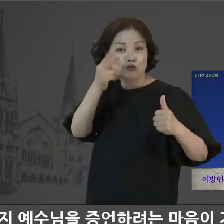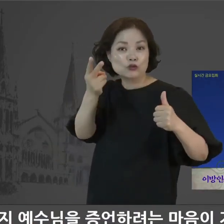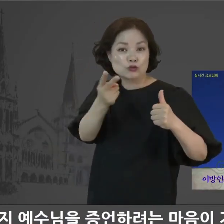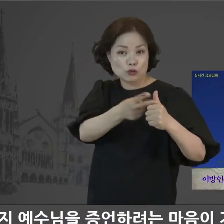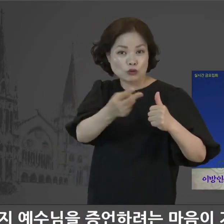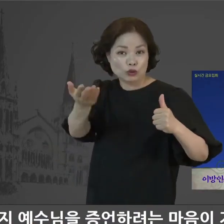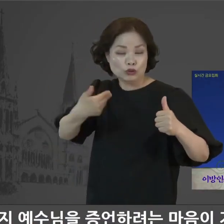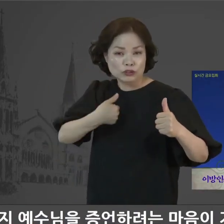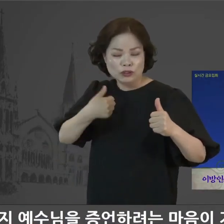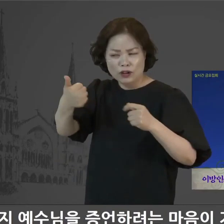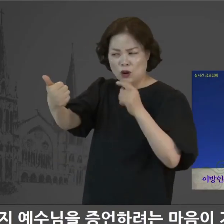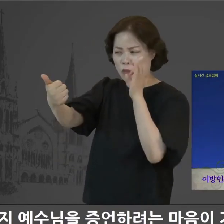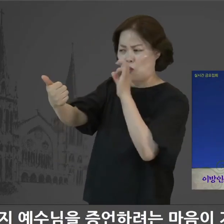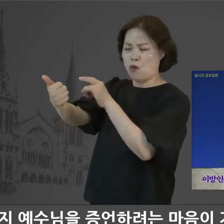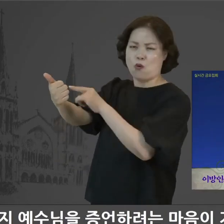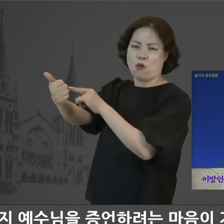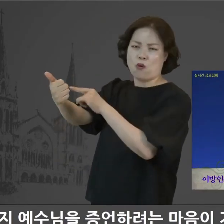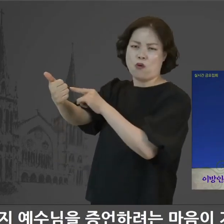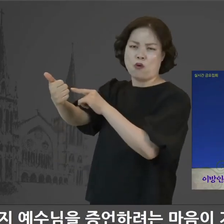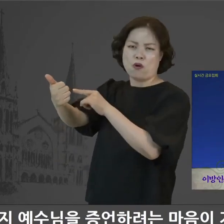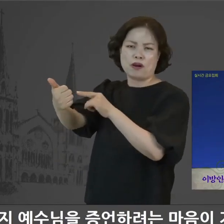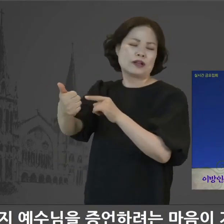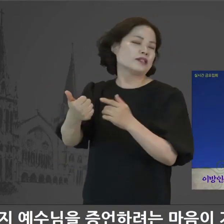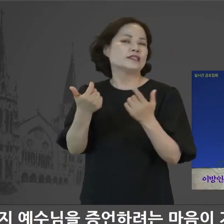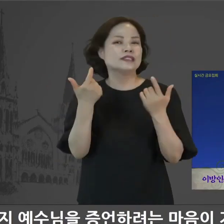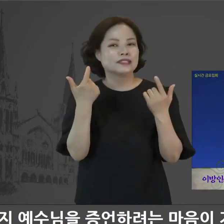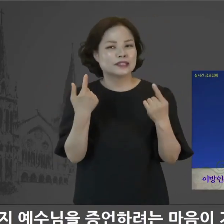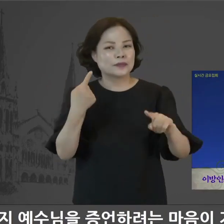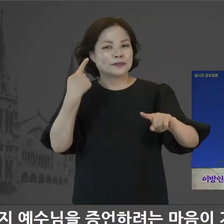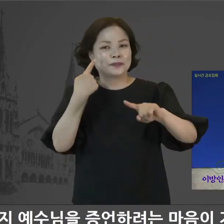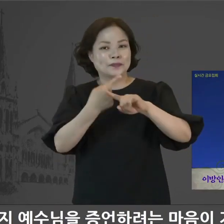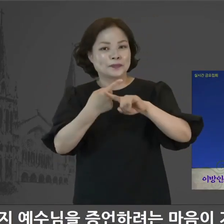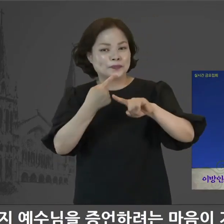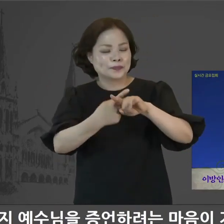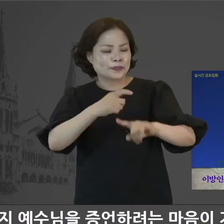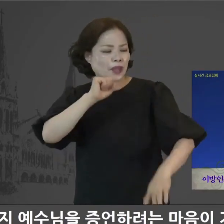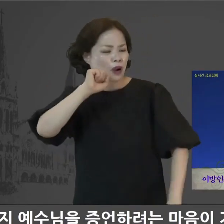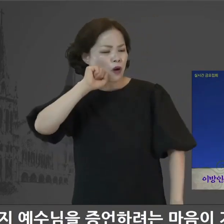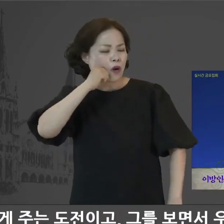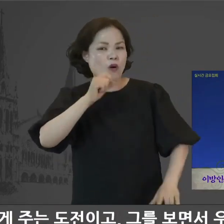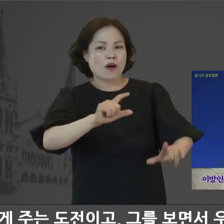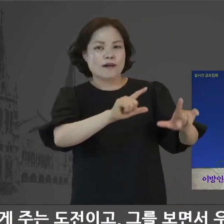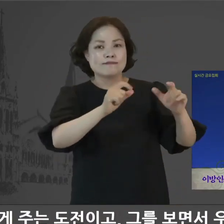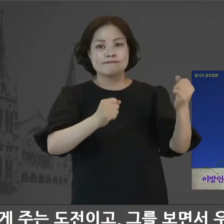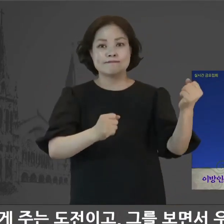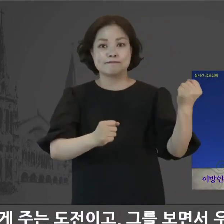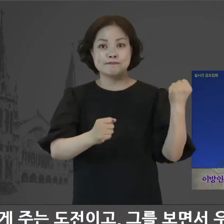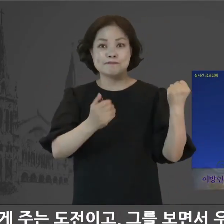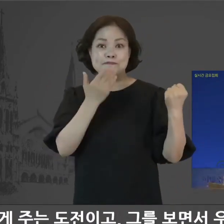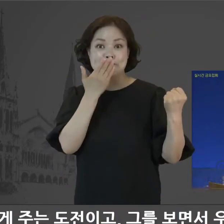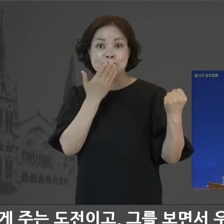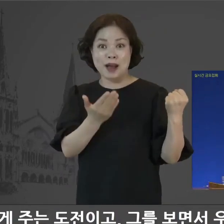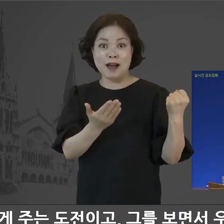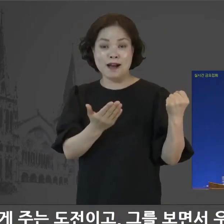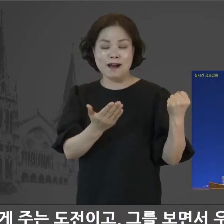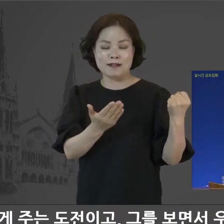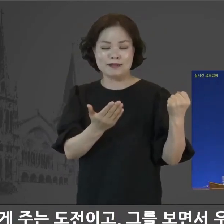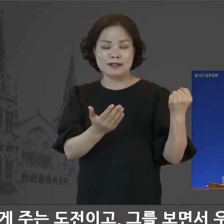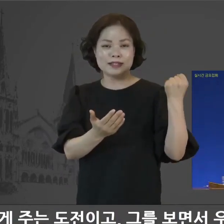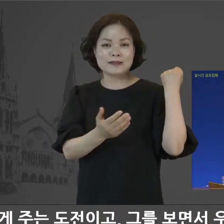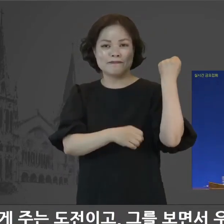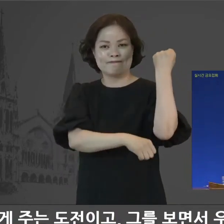또 그를 보면서 우리가 이와 같이 어려운 시기를 살아가면서 힘을 얻을 수 있는